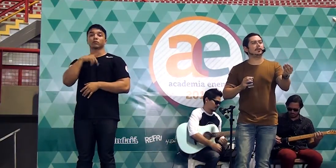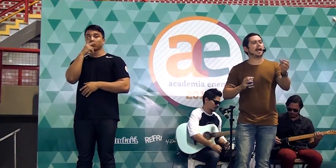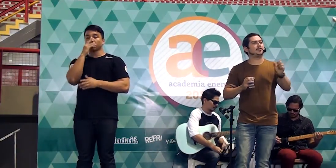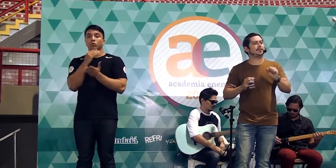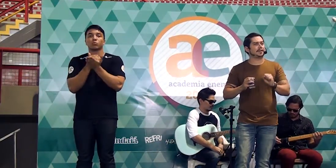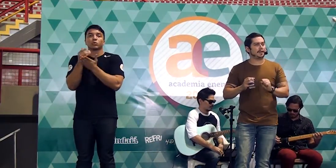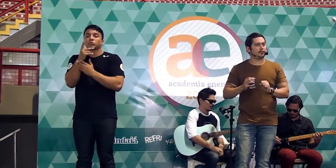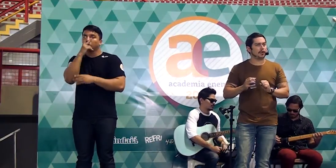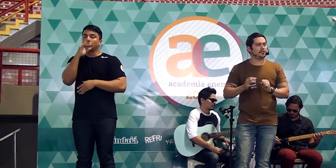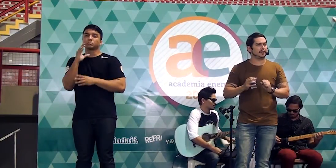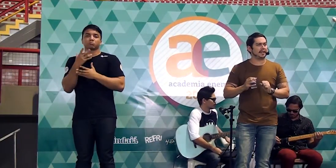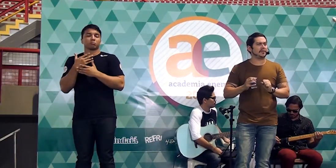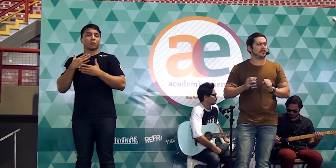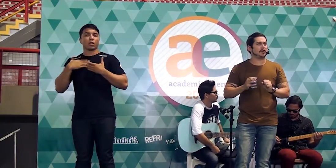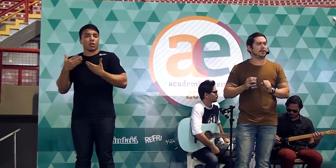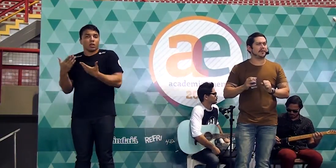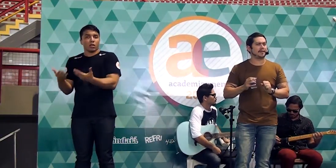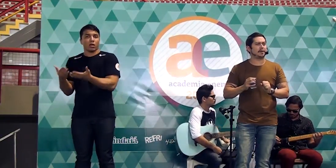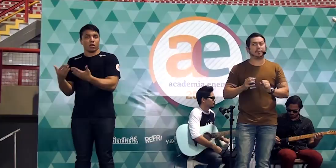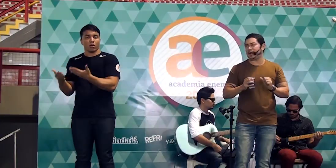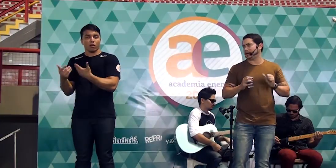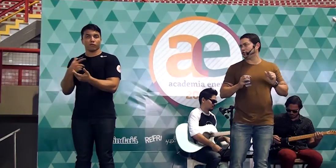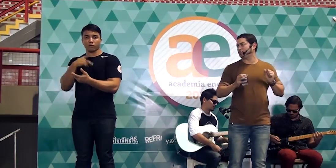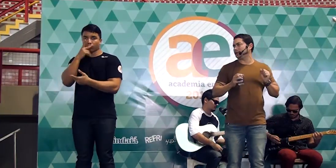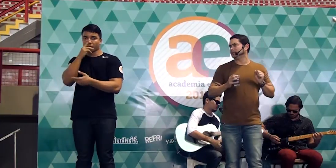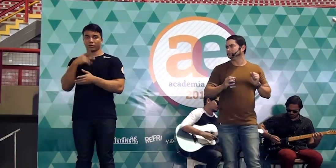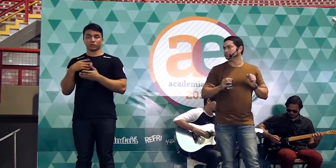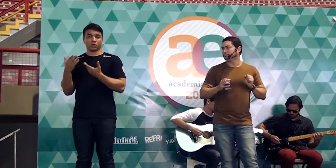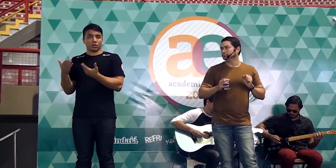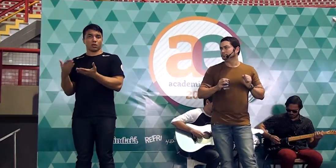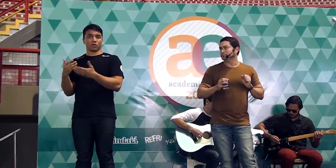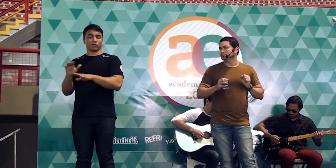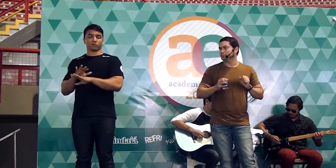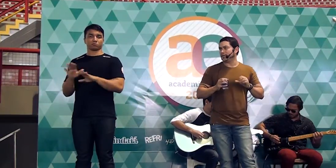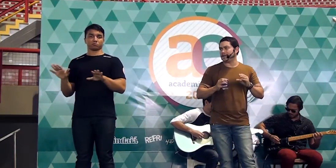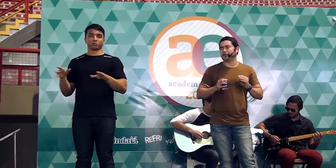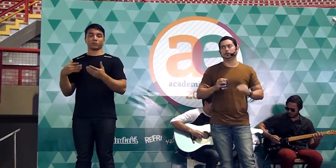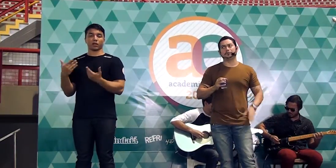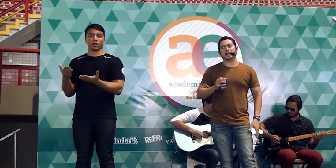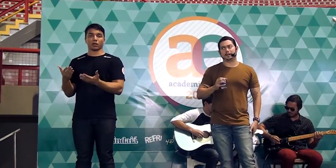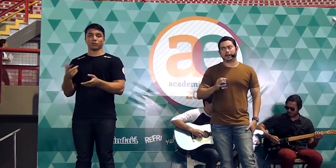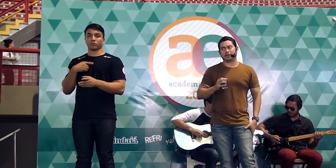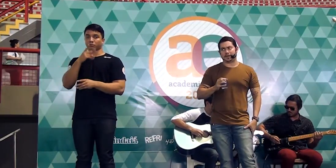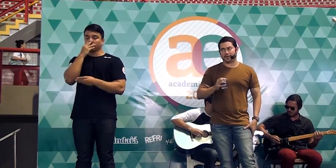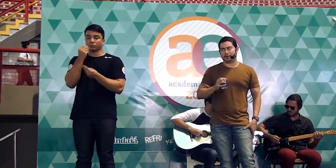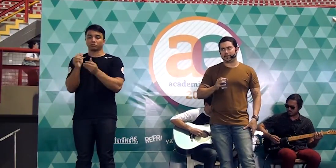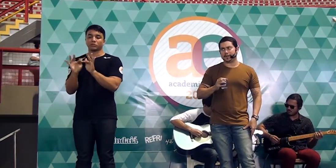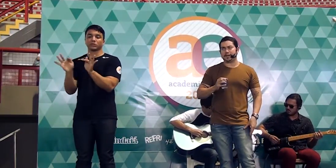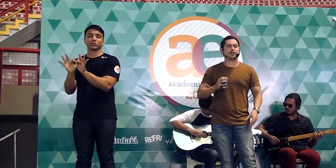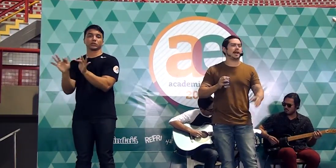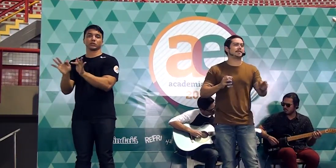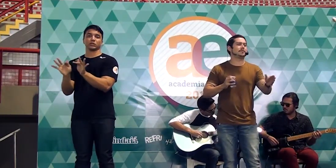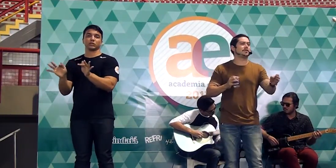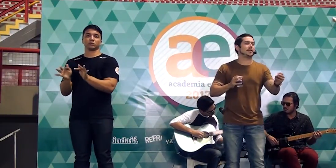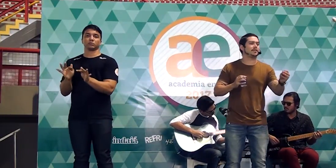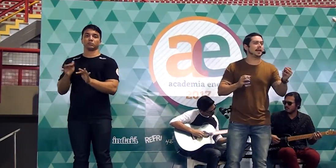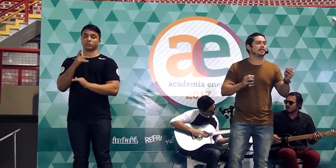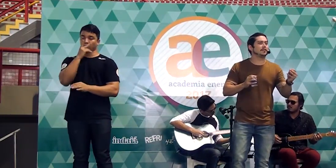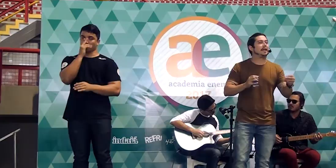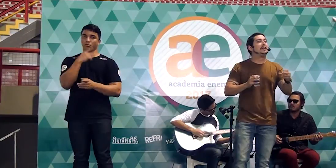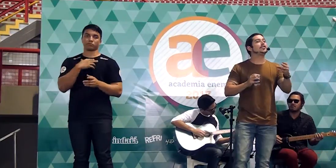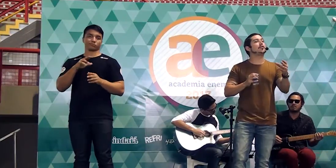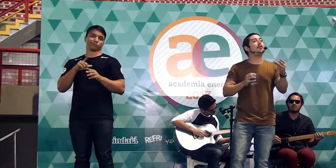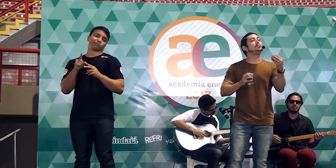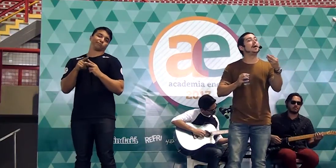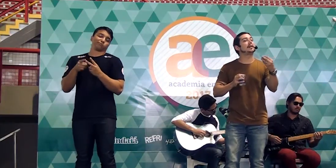numa versão light, tá certo? Eu digo até que chegou na versão piracanjuba. Numa versão Nutella, que agora tem esse negócio, né? Tem a geração não sei o que, a